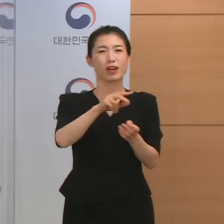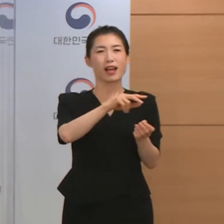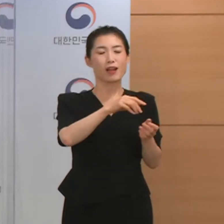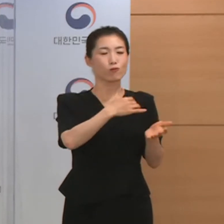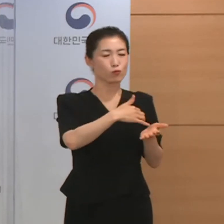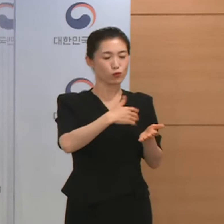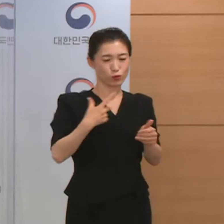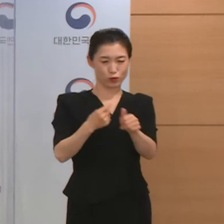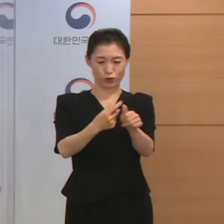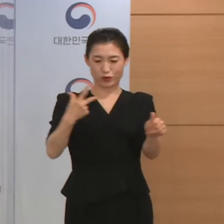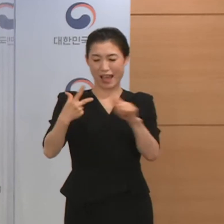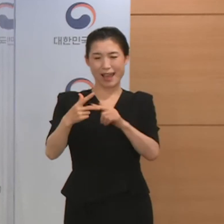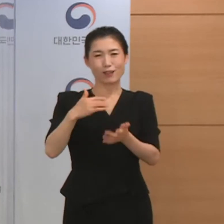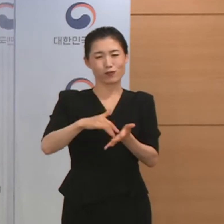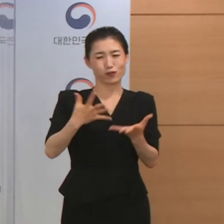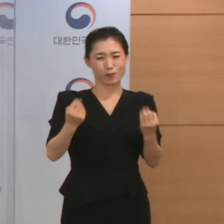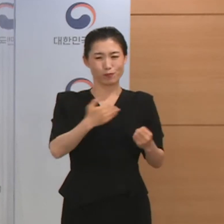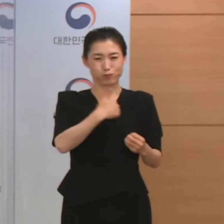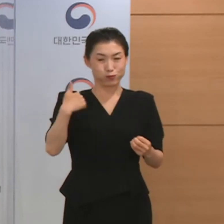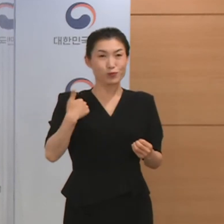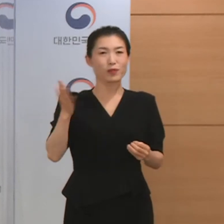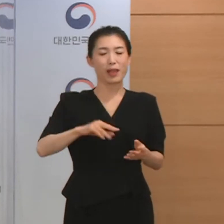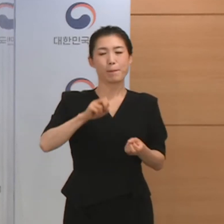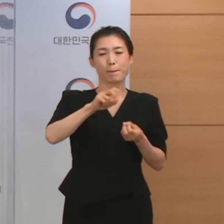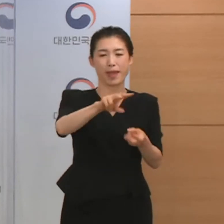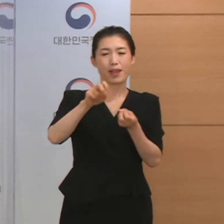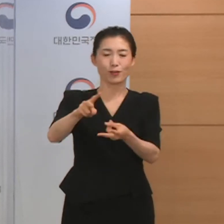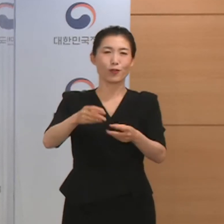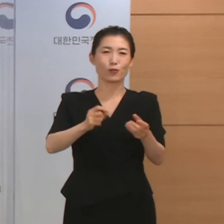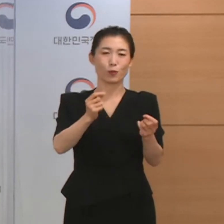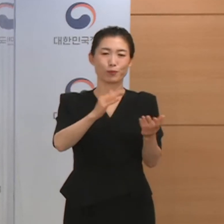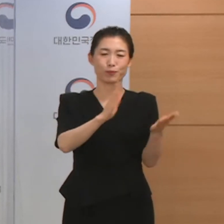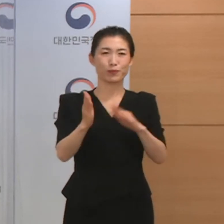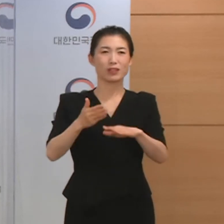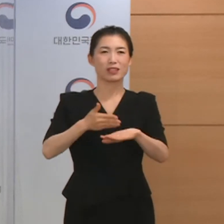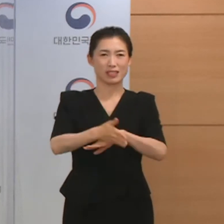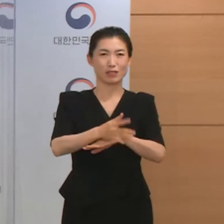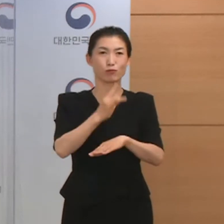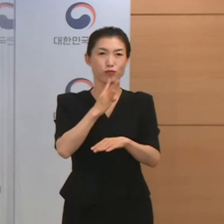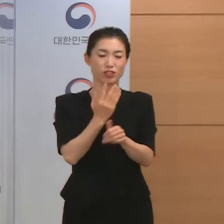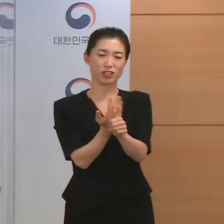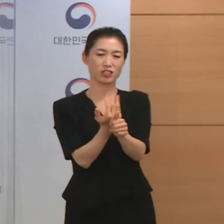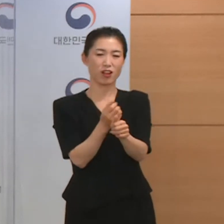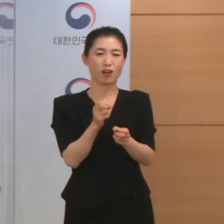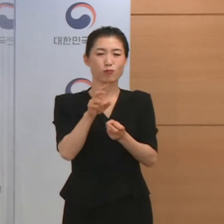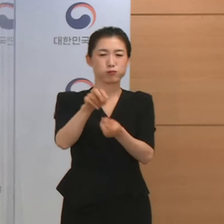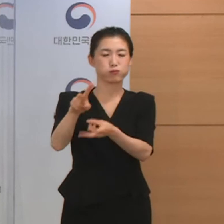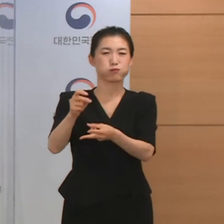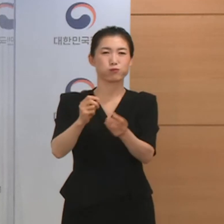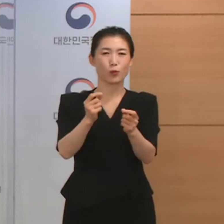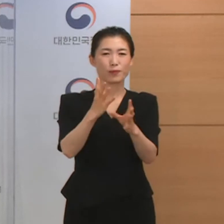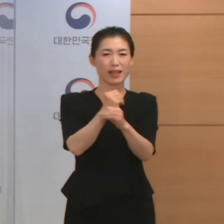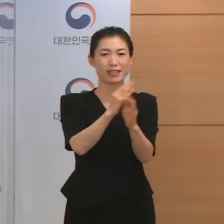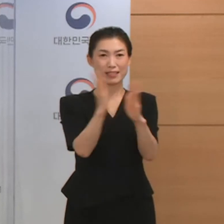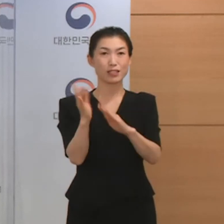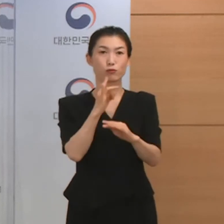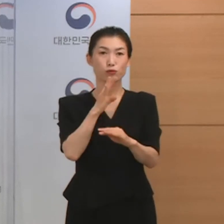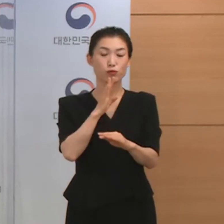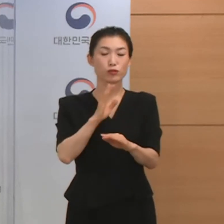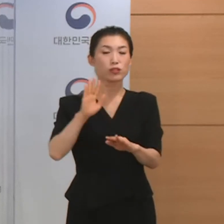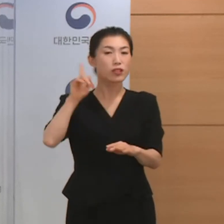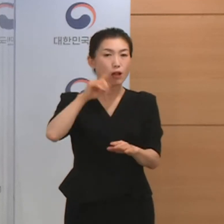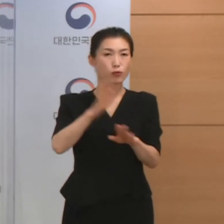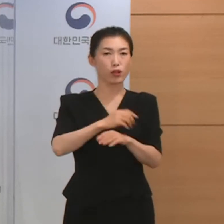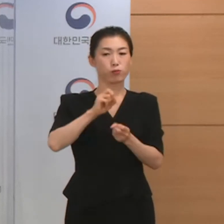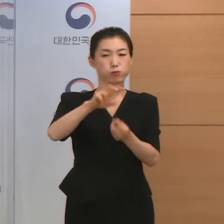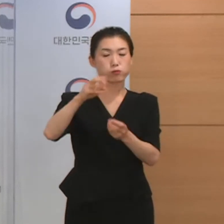전혀 차질 없이 그 최소 잔여용 주사기가 운송될 것이다 라고 말씀드리겠습니다.